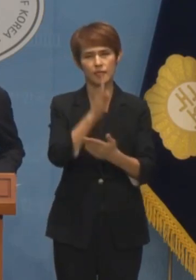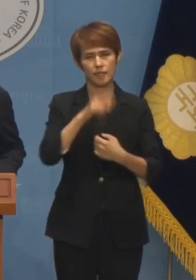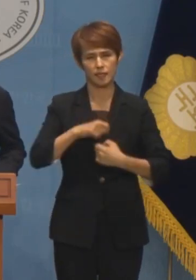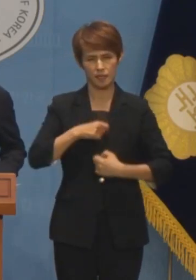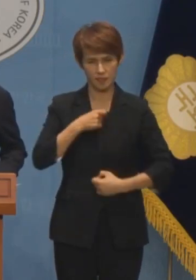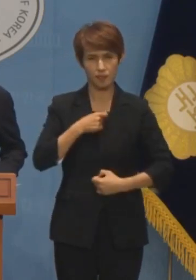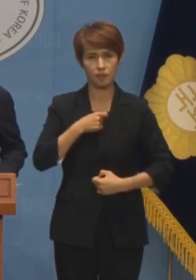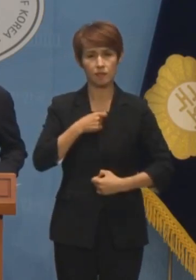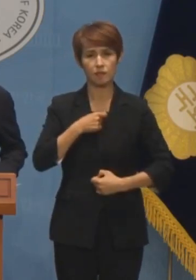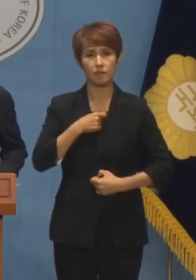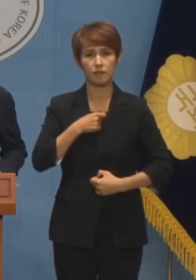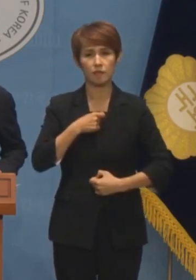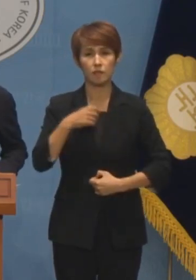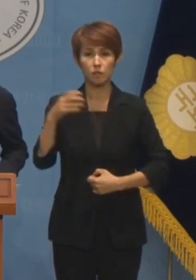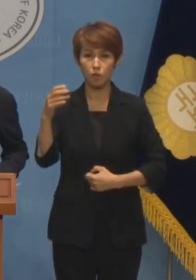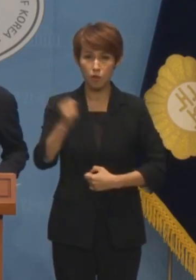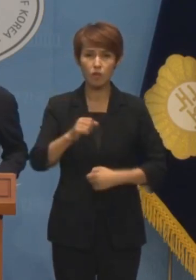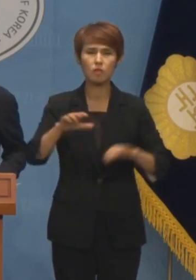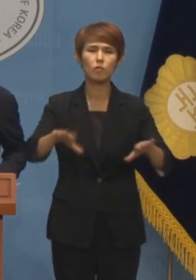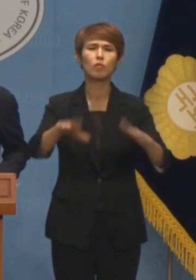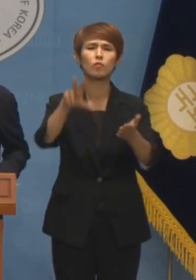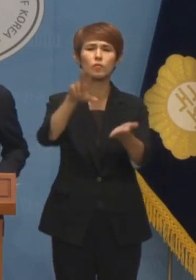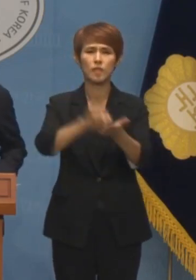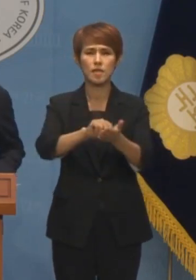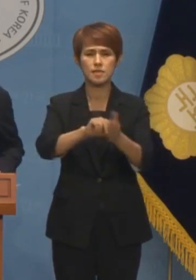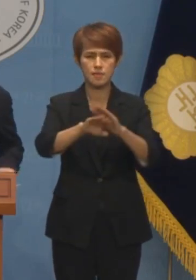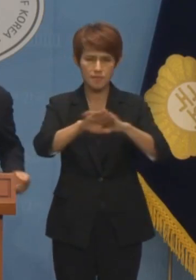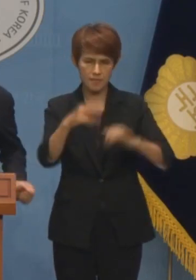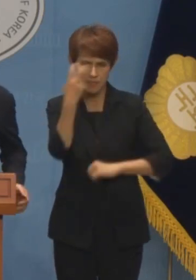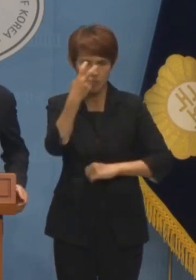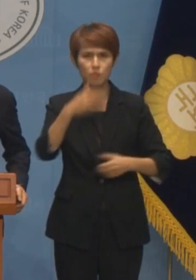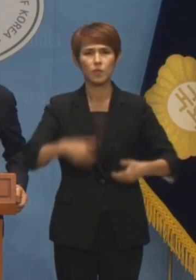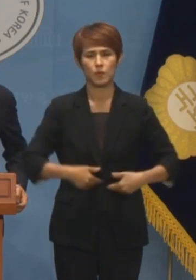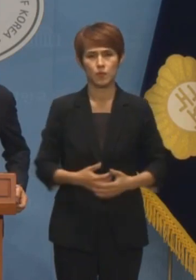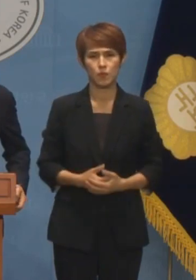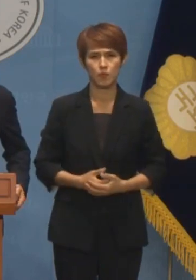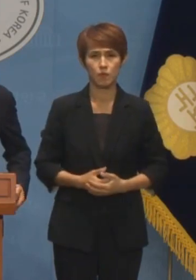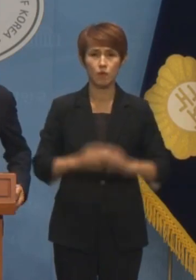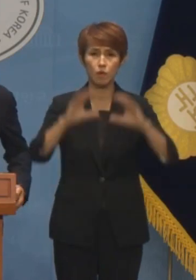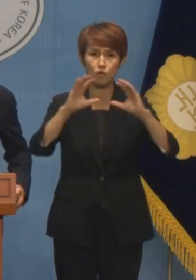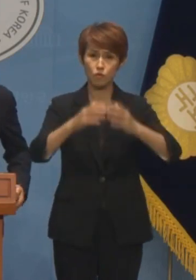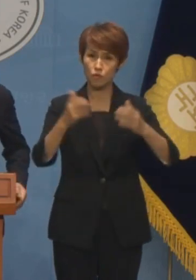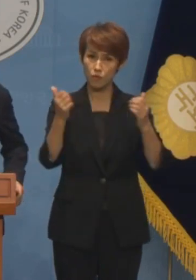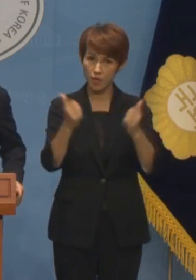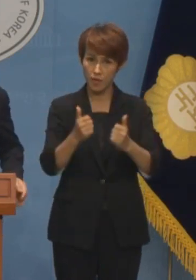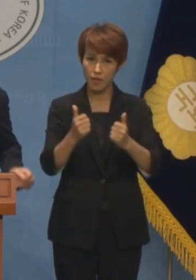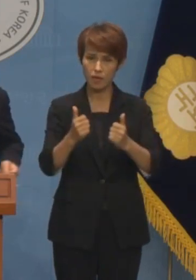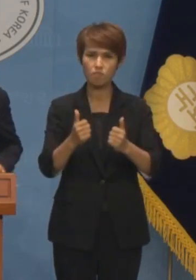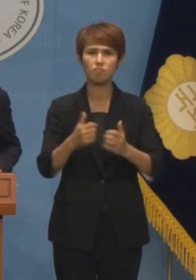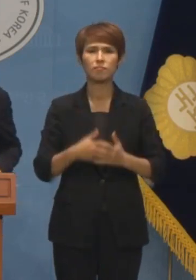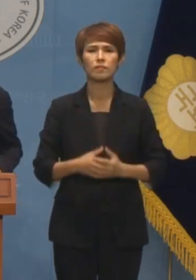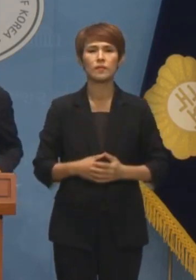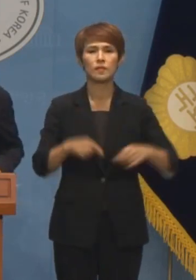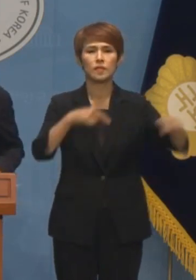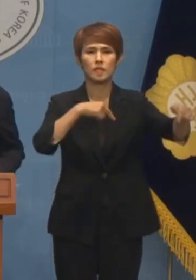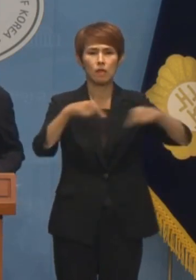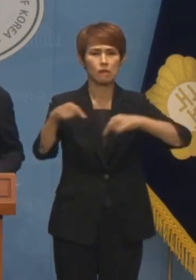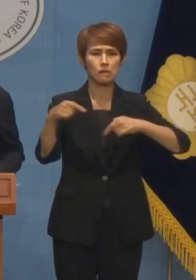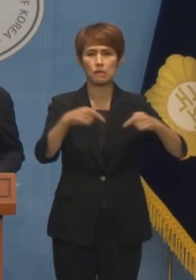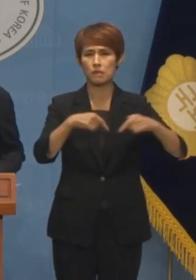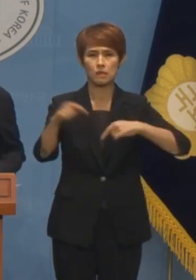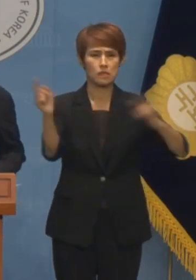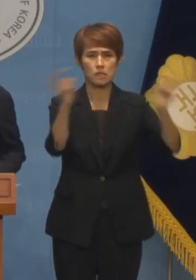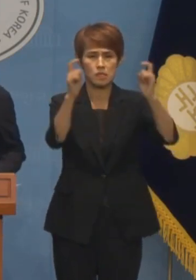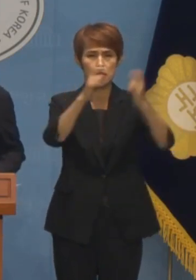팩트에 기반해 이번 문제의 진실을 규명해야 합니다. 국회가 정쟁으로 치닫지 않고